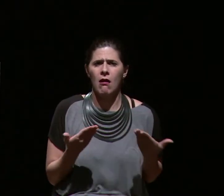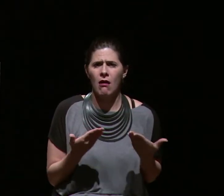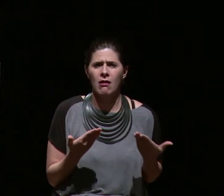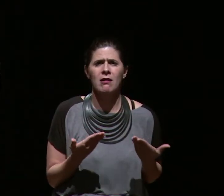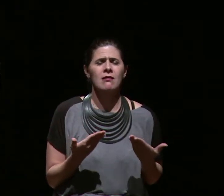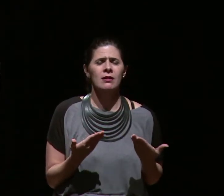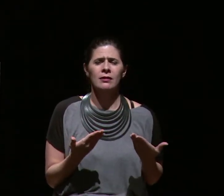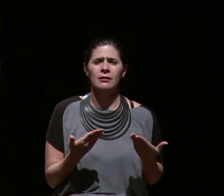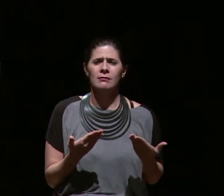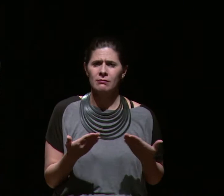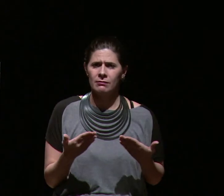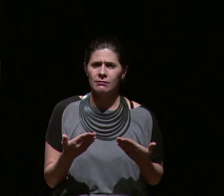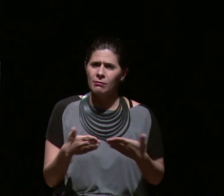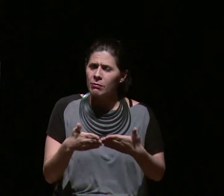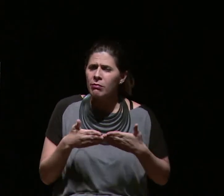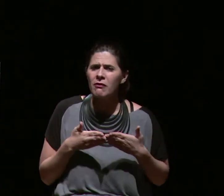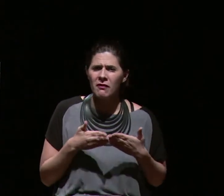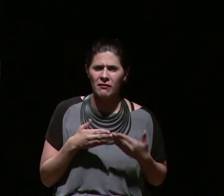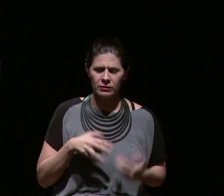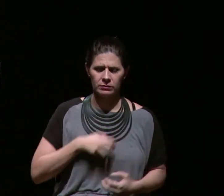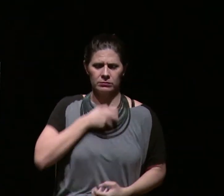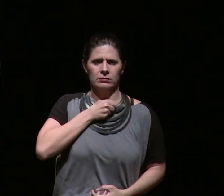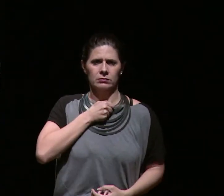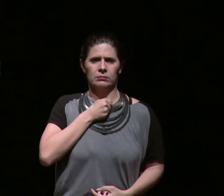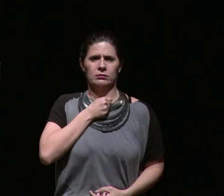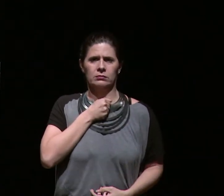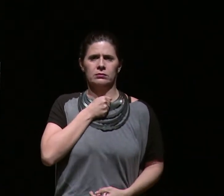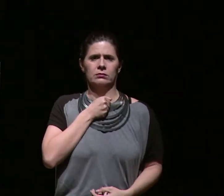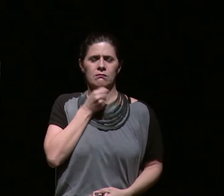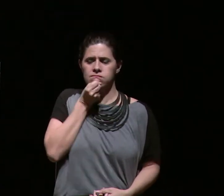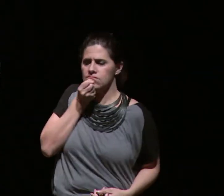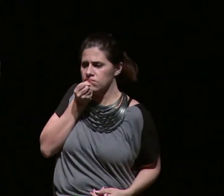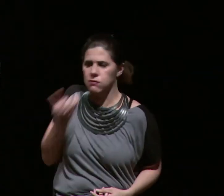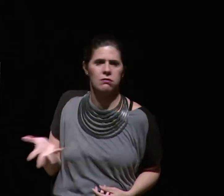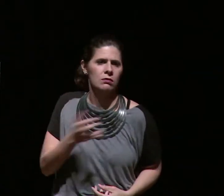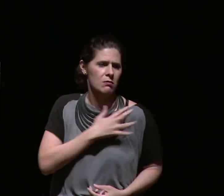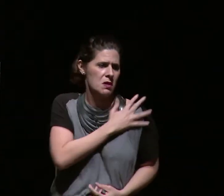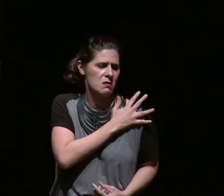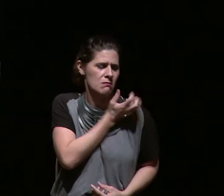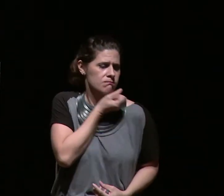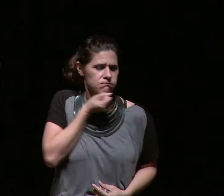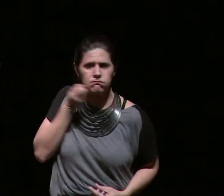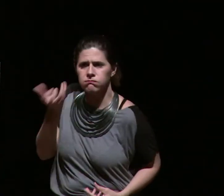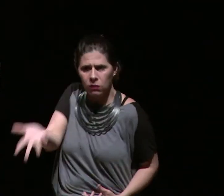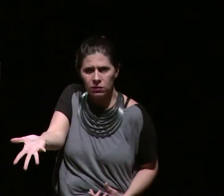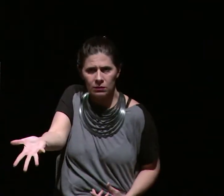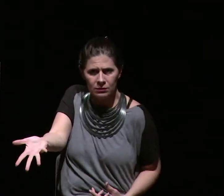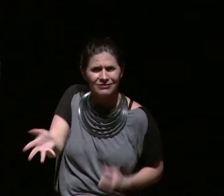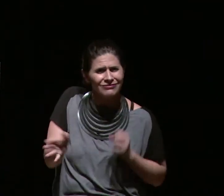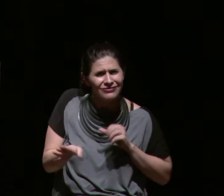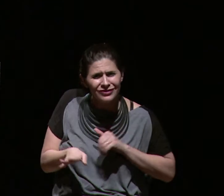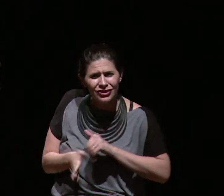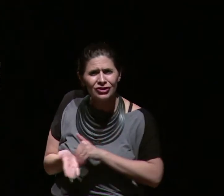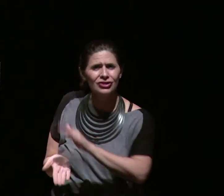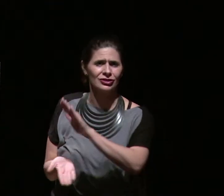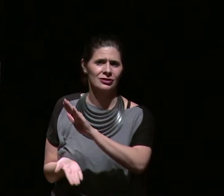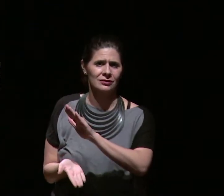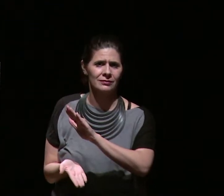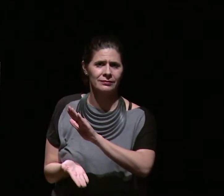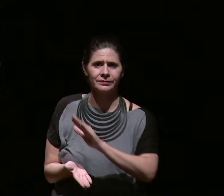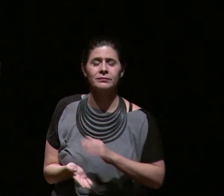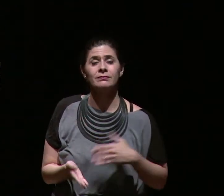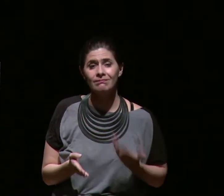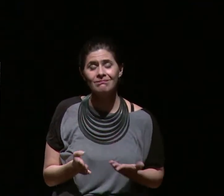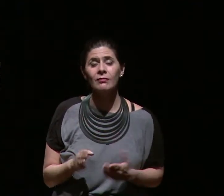humildemente e corajosamente, os catarros de nossos preconceitos. Um dos maiores obstáculos